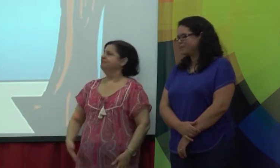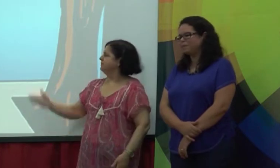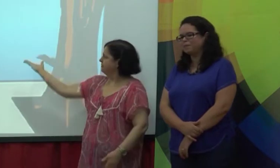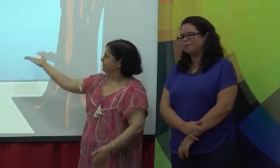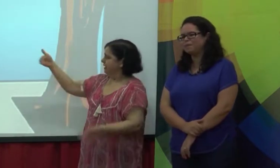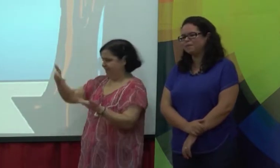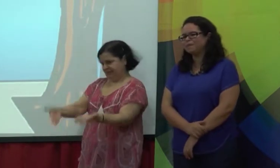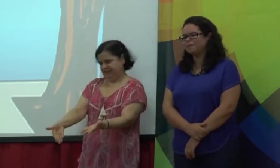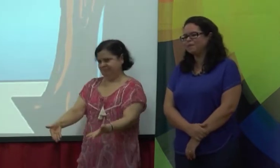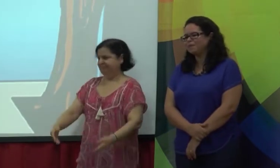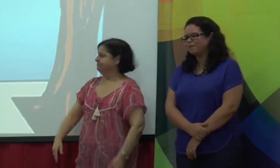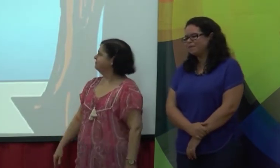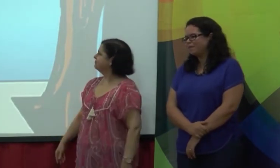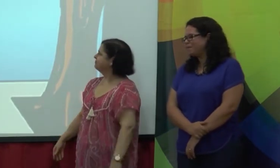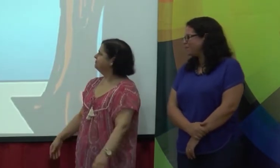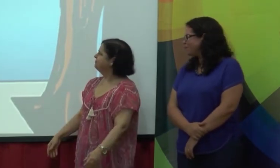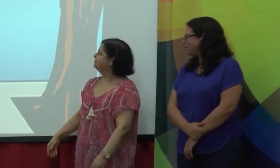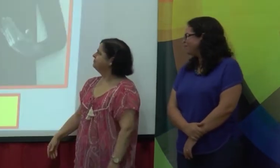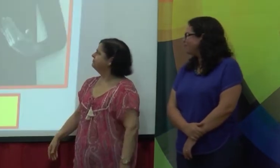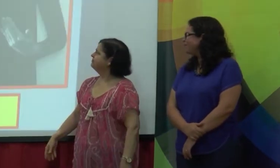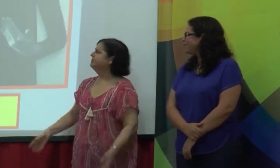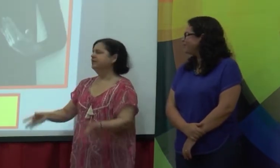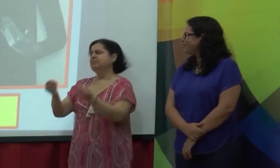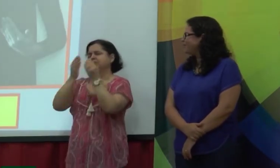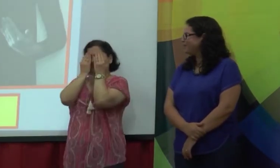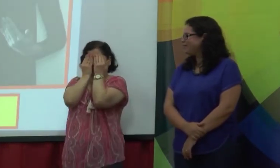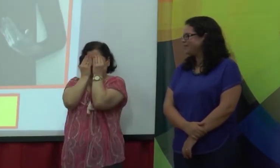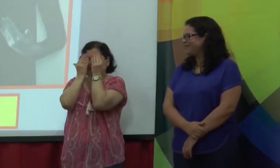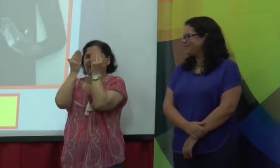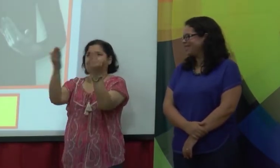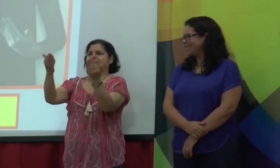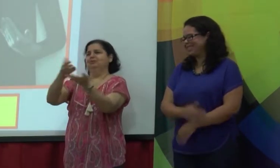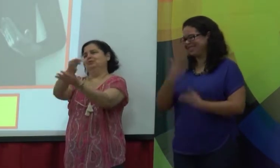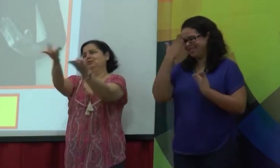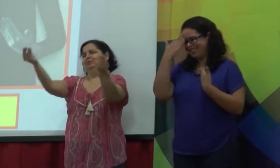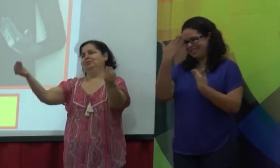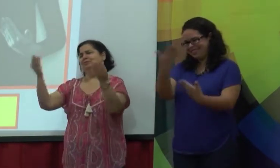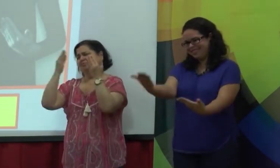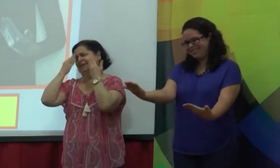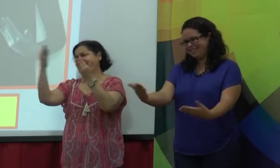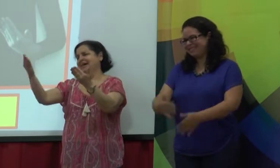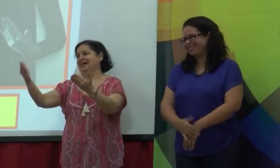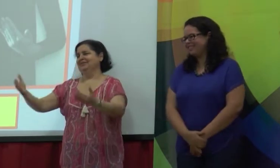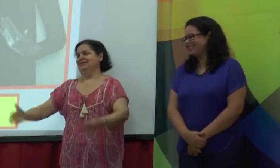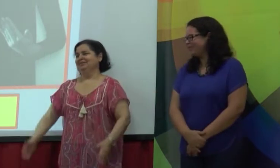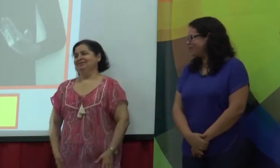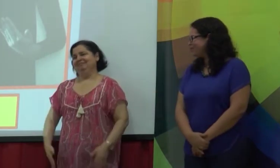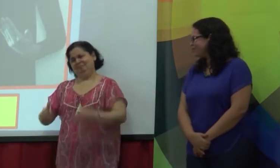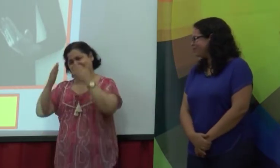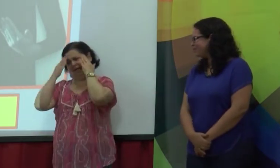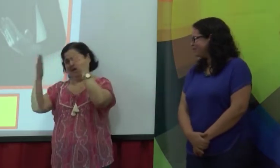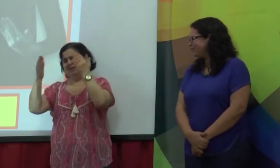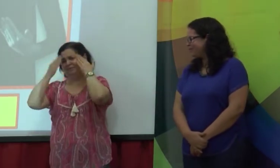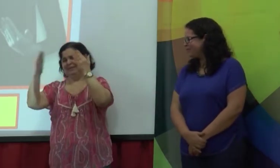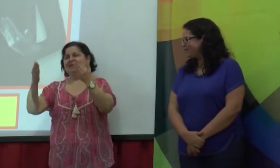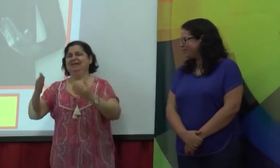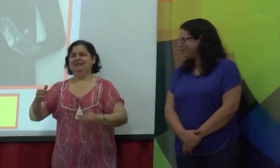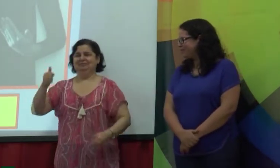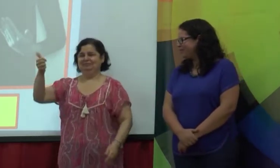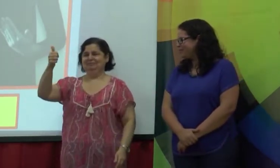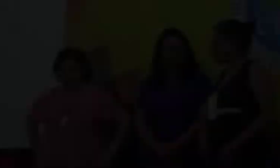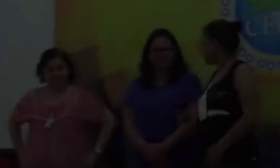essas respostas para a vida dela. Eu agradeço muitíssimo a atenção de